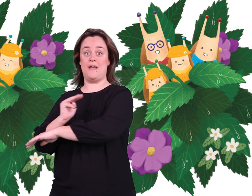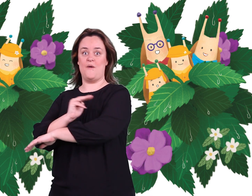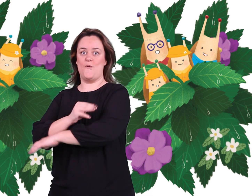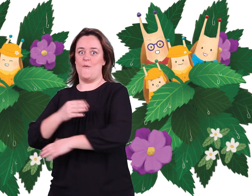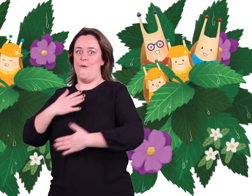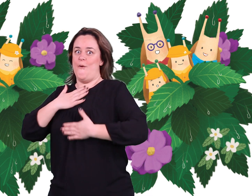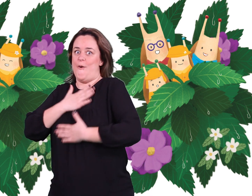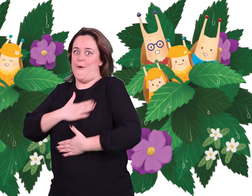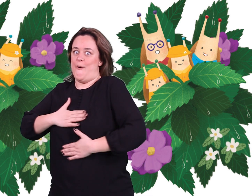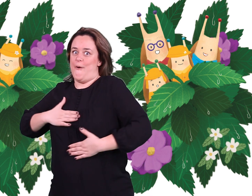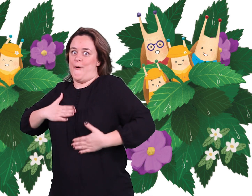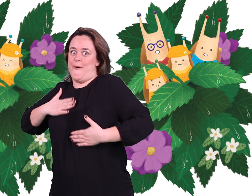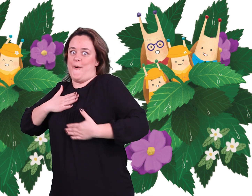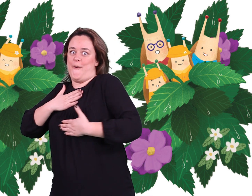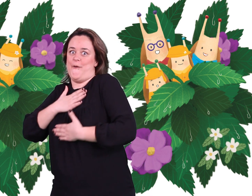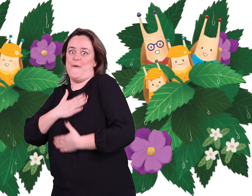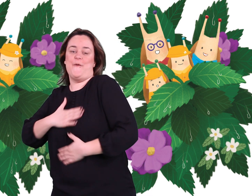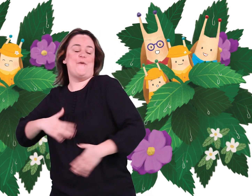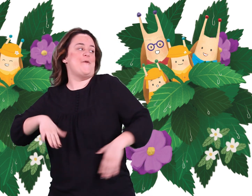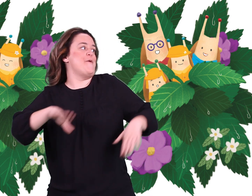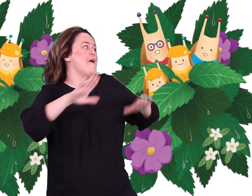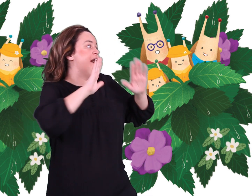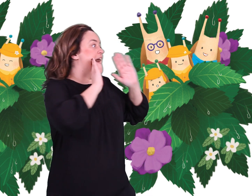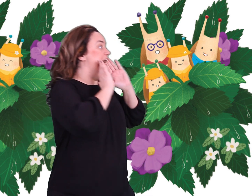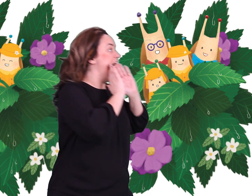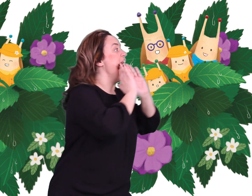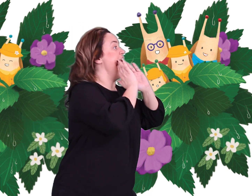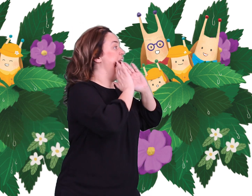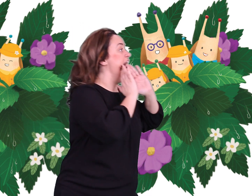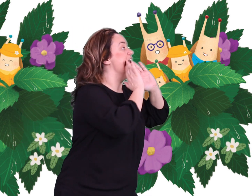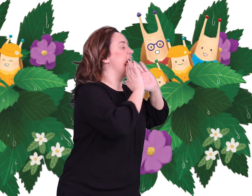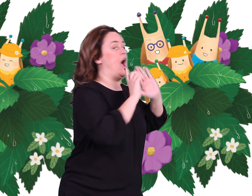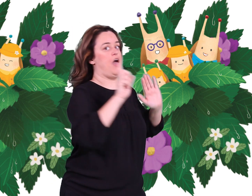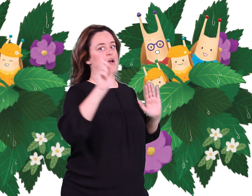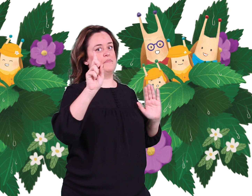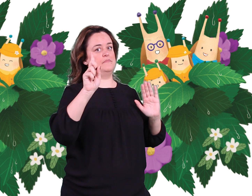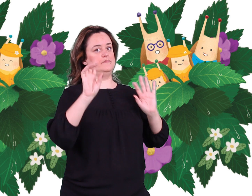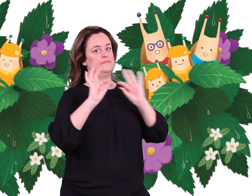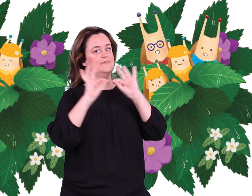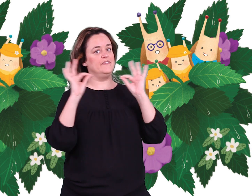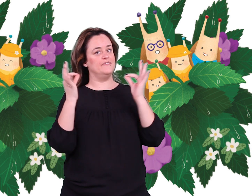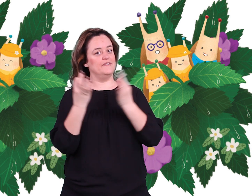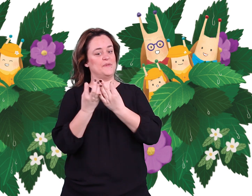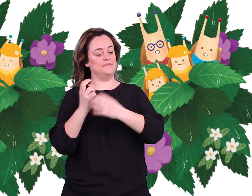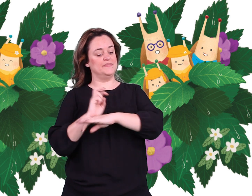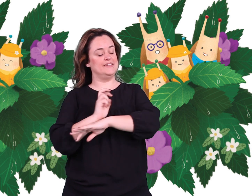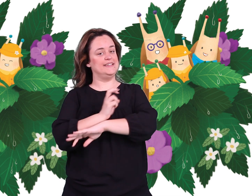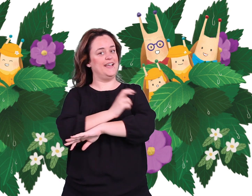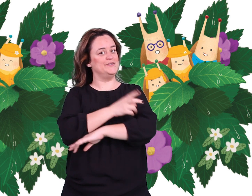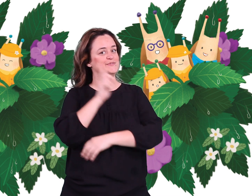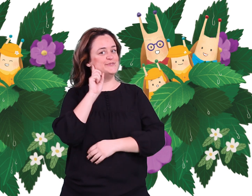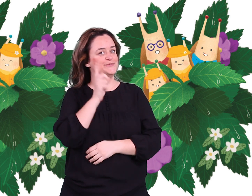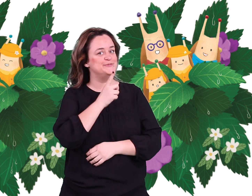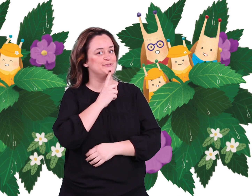Margot est toute heureuse. Hey, hey! Oh, la famille escargot est sourde.